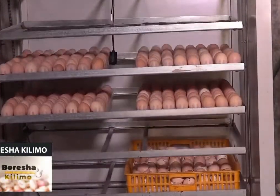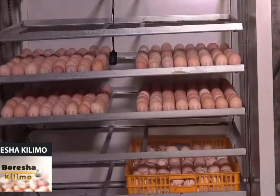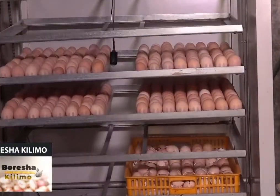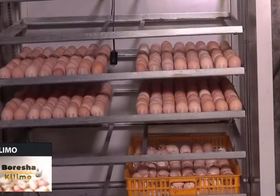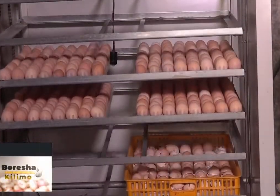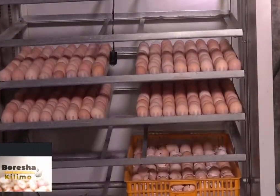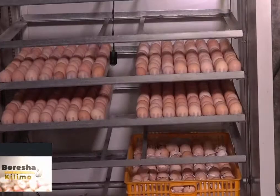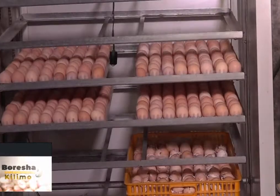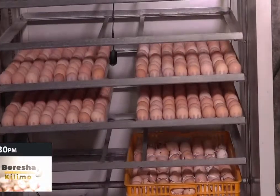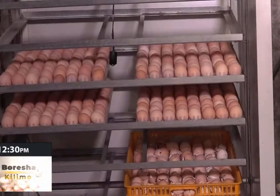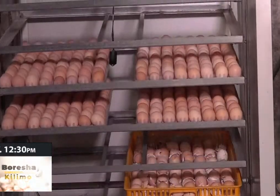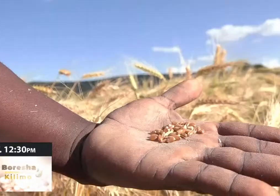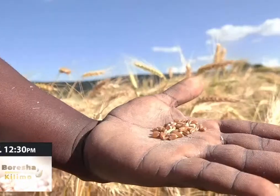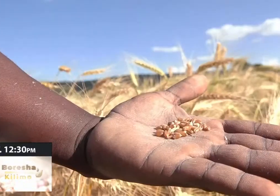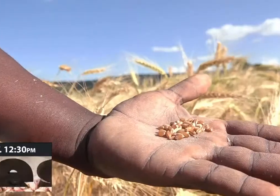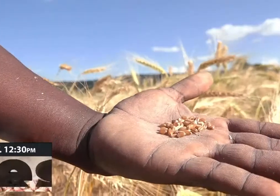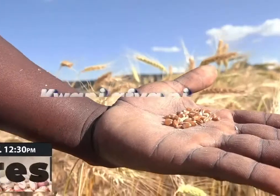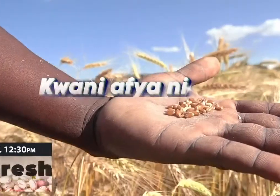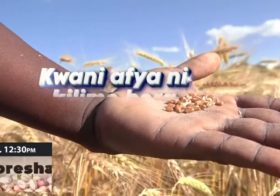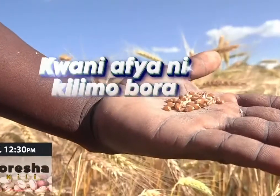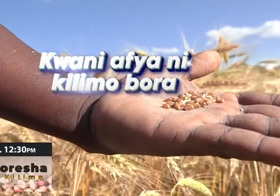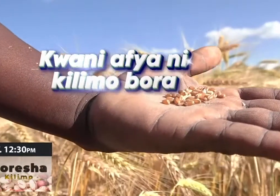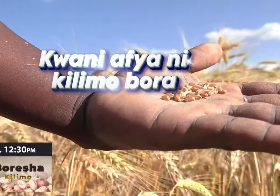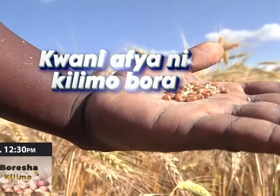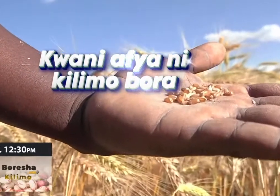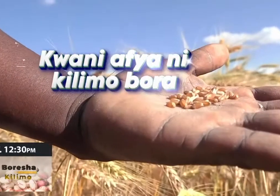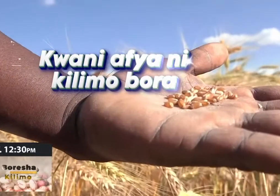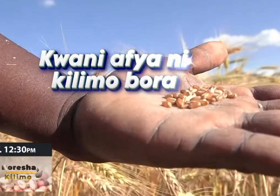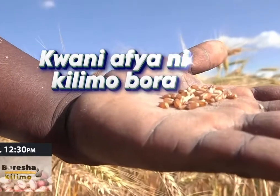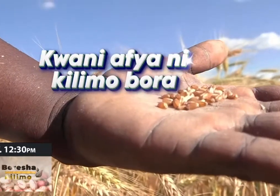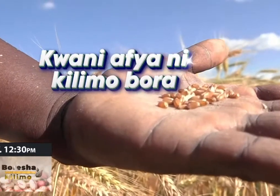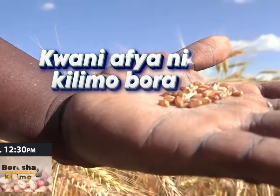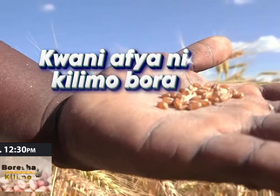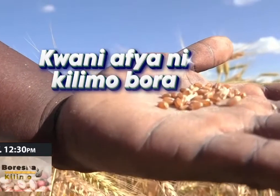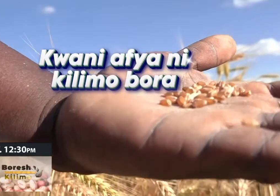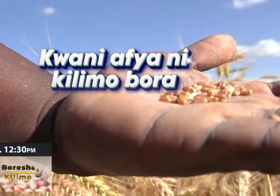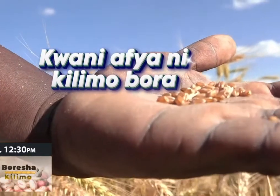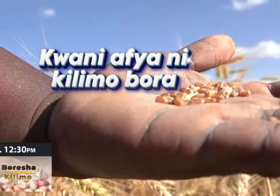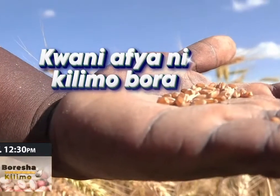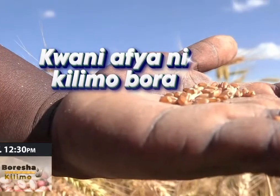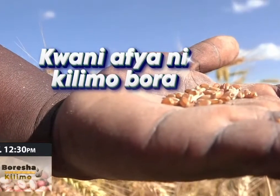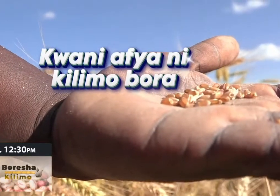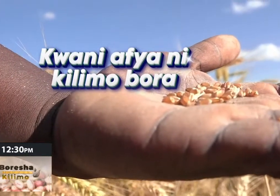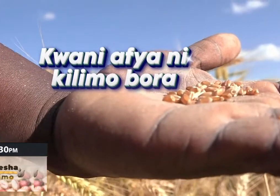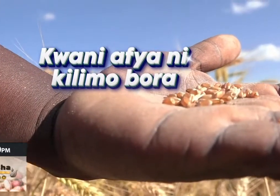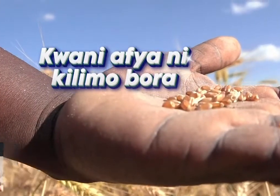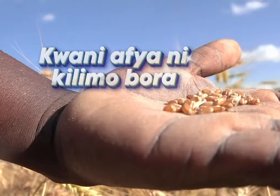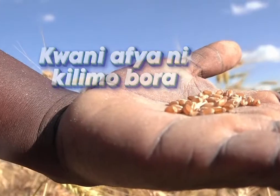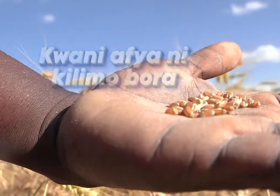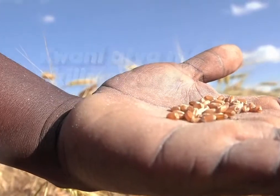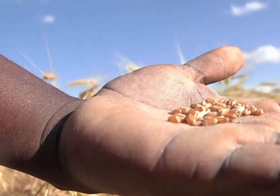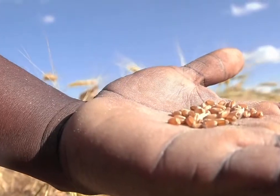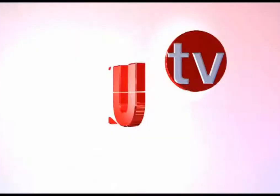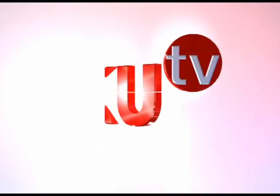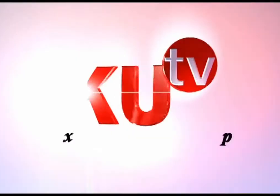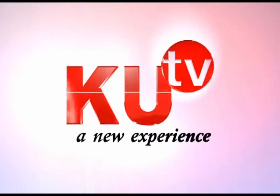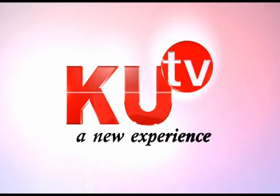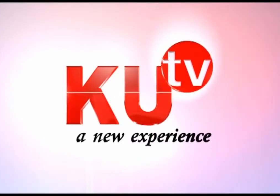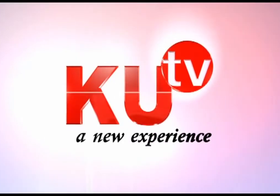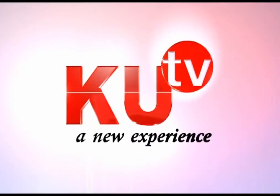Kwani afya bora ni kilimo bora. Kwani kilimo nicho boresha maisha.